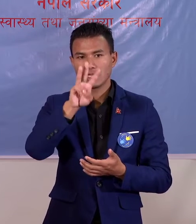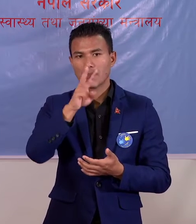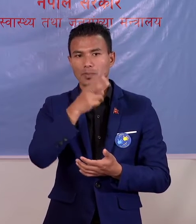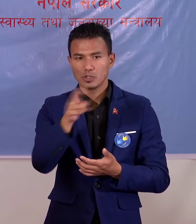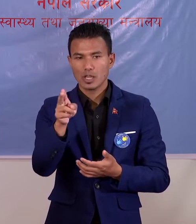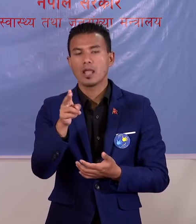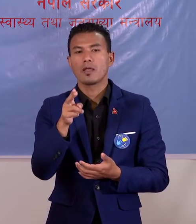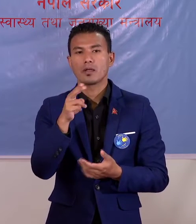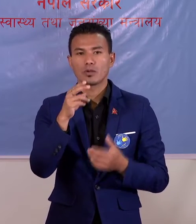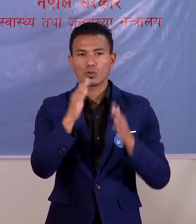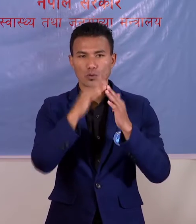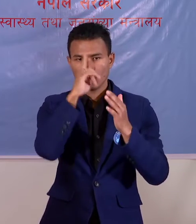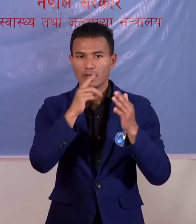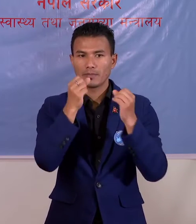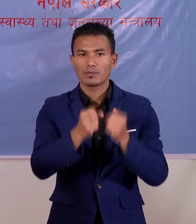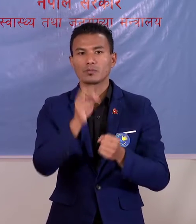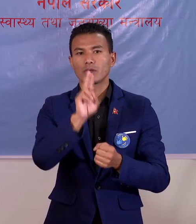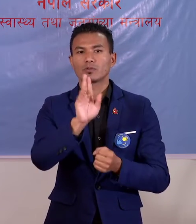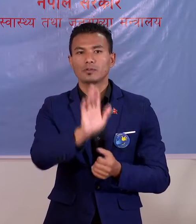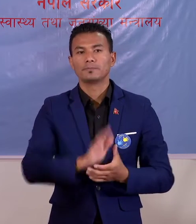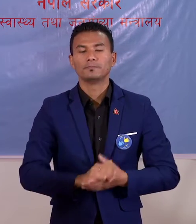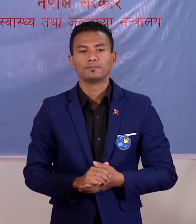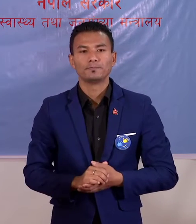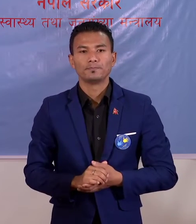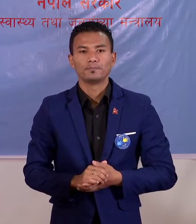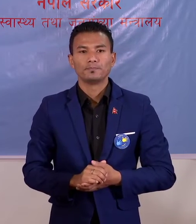3,393 जना क्वारेन्टाइनमा रहनुभएको छ।